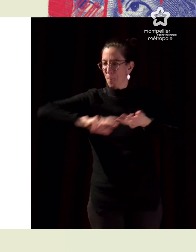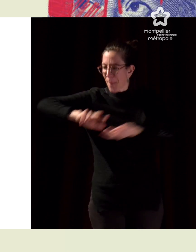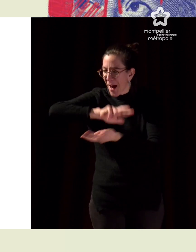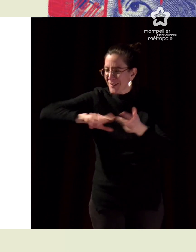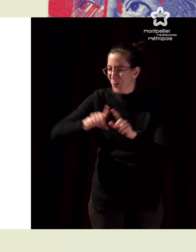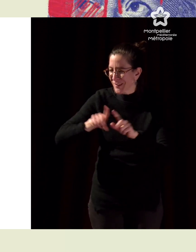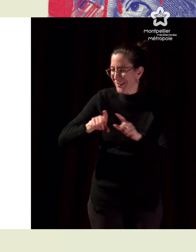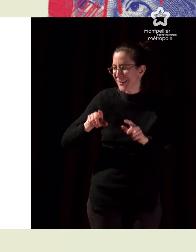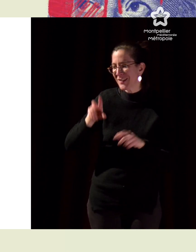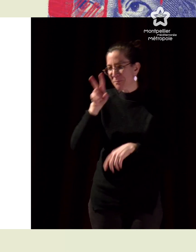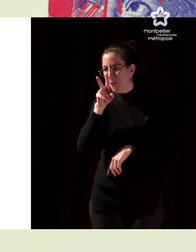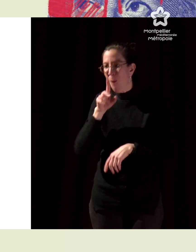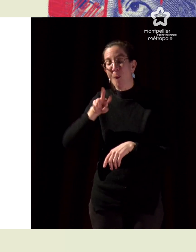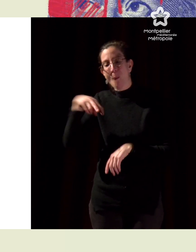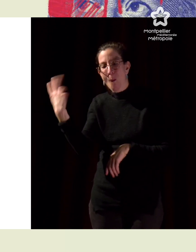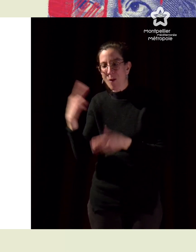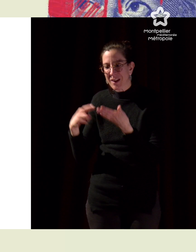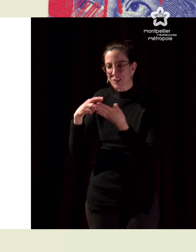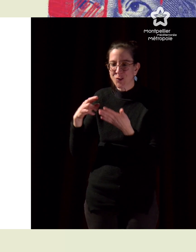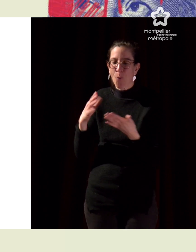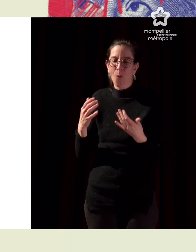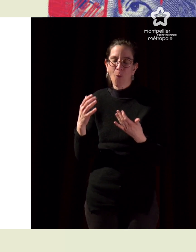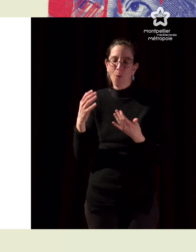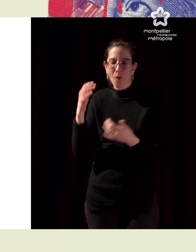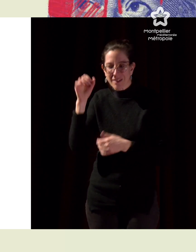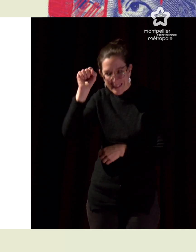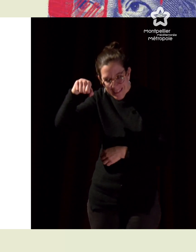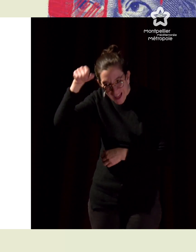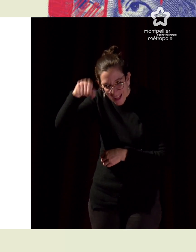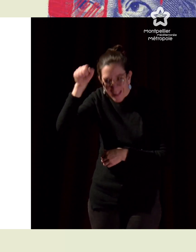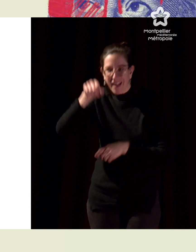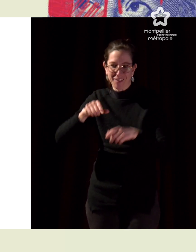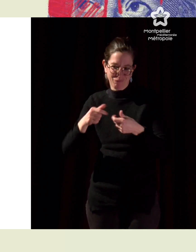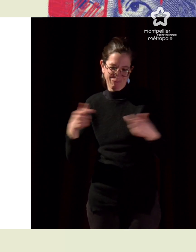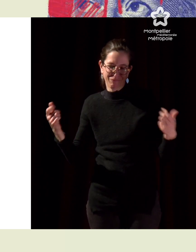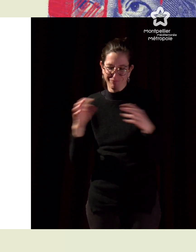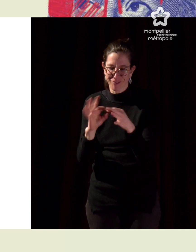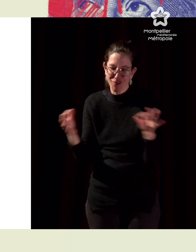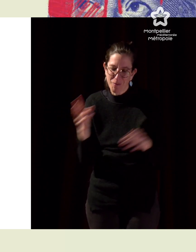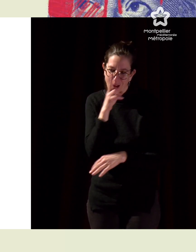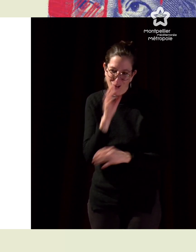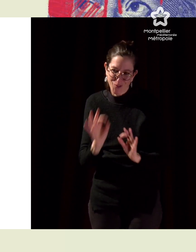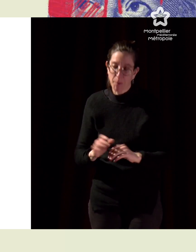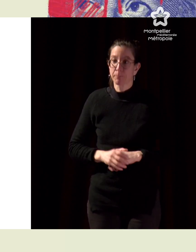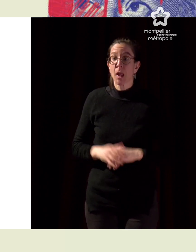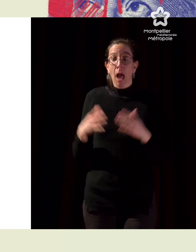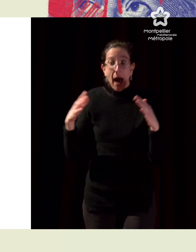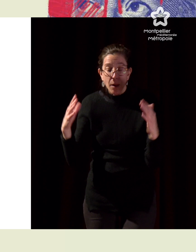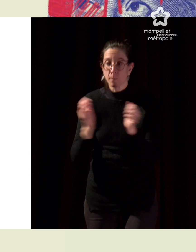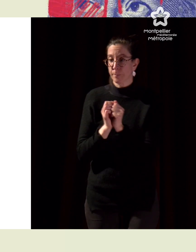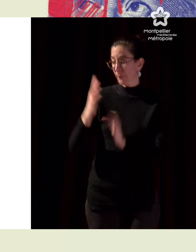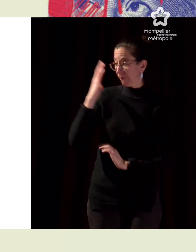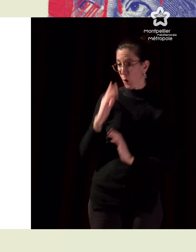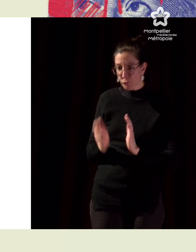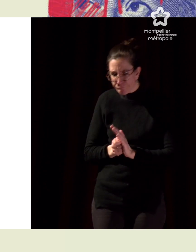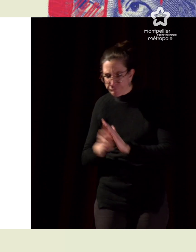Alors, la question, bien sûr, c'est comment se sont déroulées ces rencontres. Est-ce que les nomades des steppes, quand ils sont arrivés, ils ont tué tous les hommes et ils se